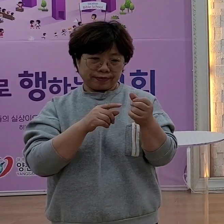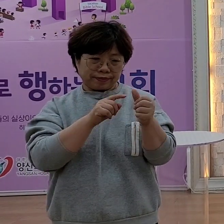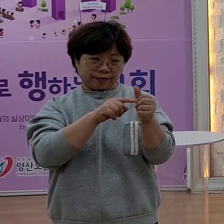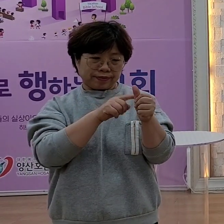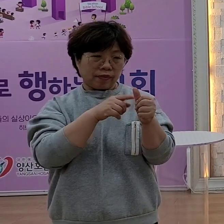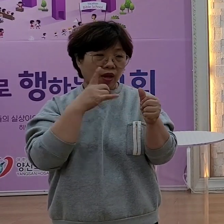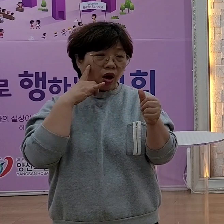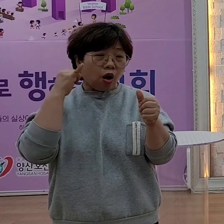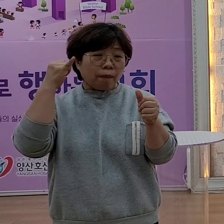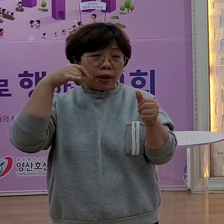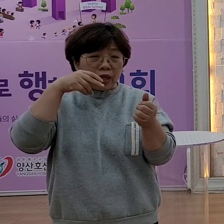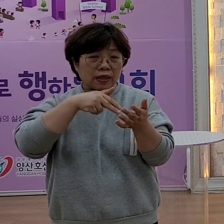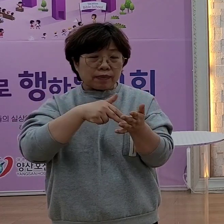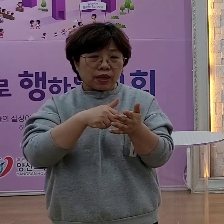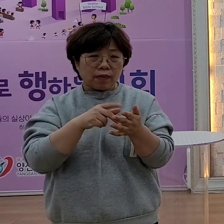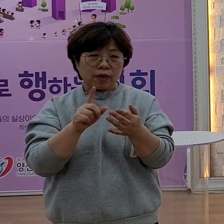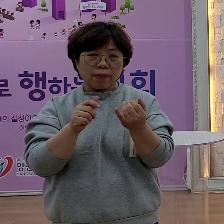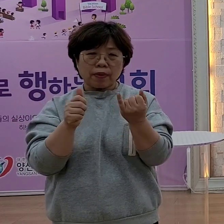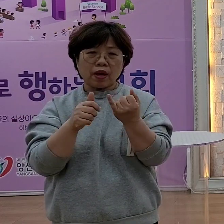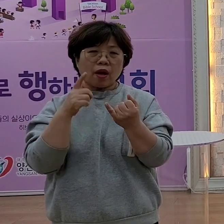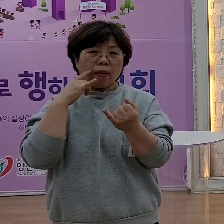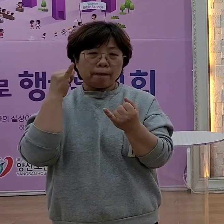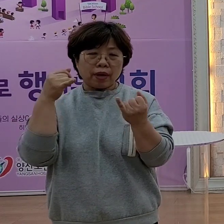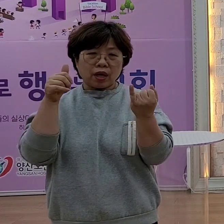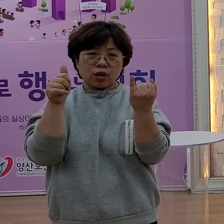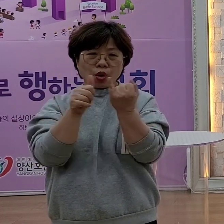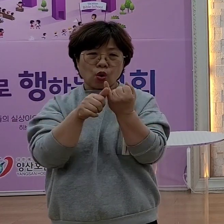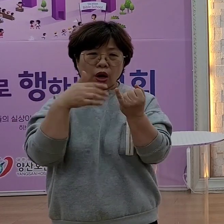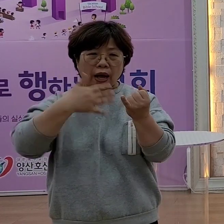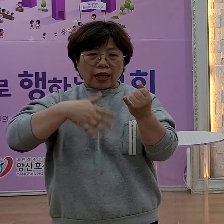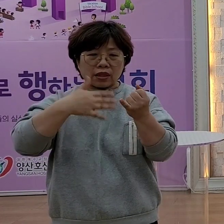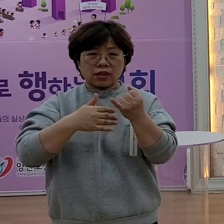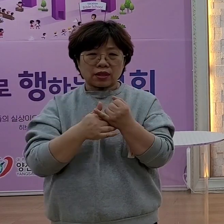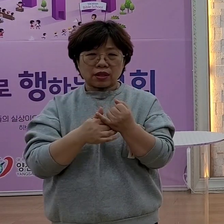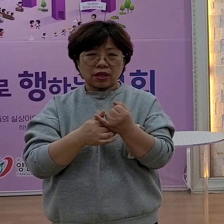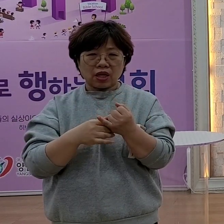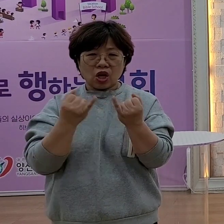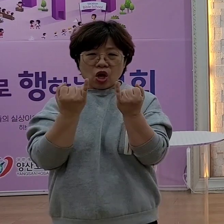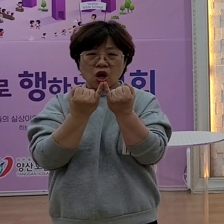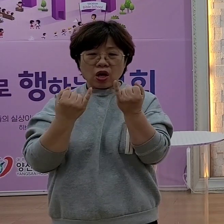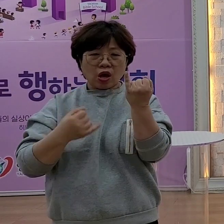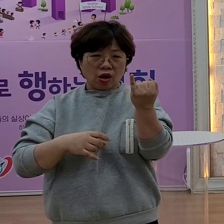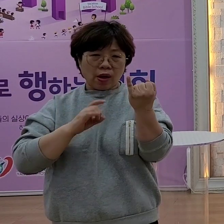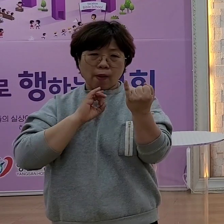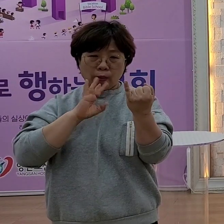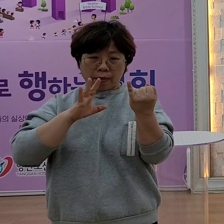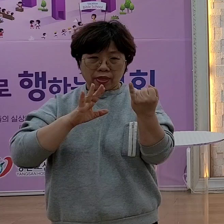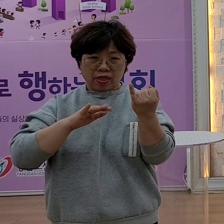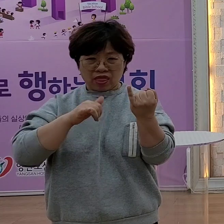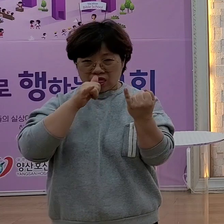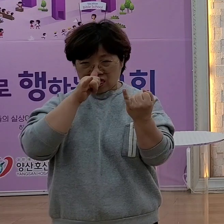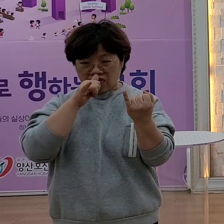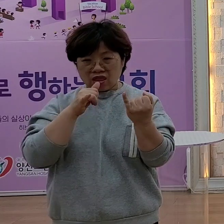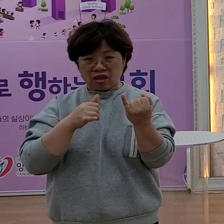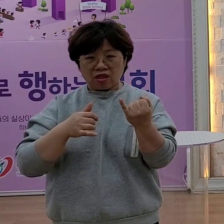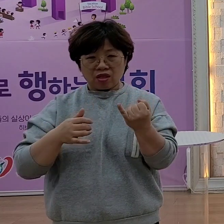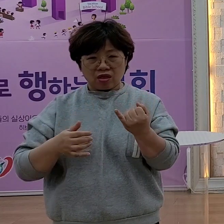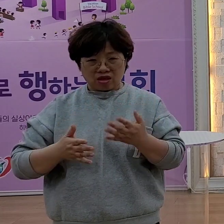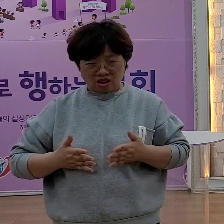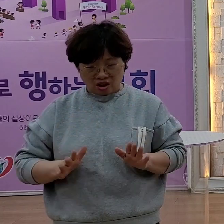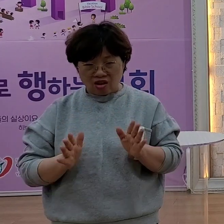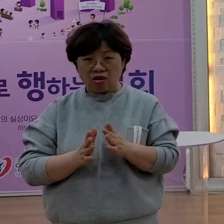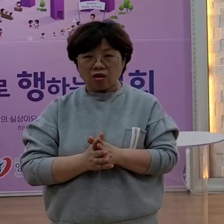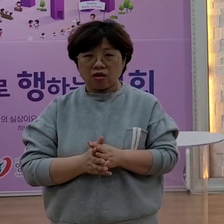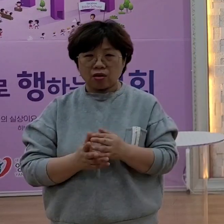미혼모였어요. 아빠가 그렇게 미혼모의 몸에서 이제 이 아이가 태어났는데 버려졌어요.